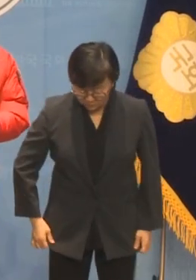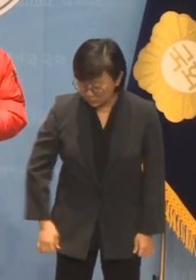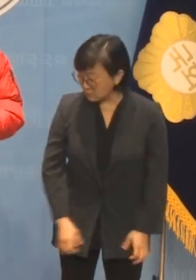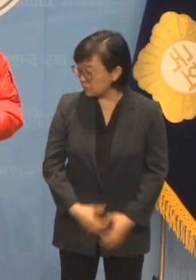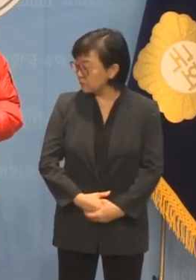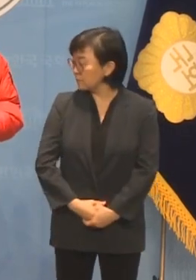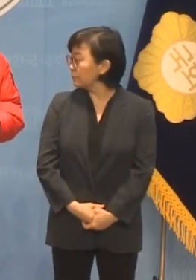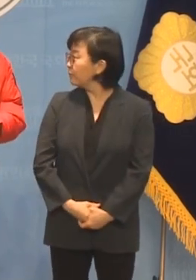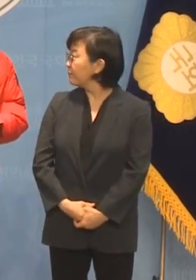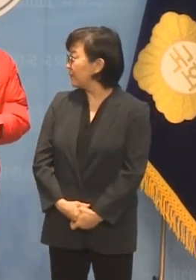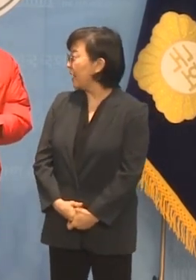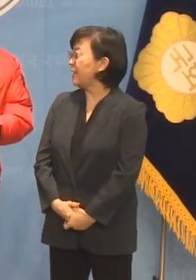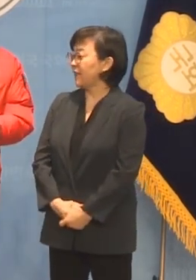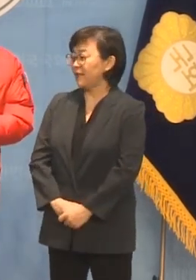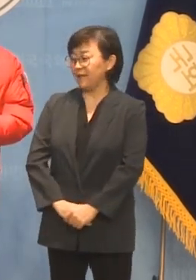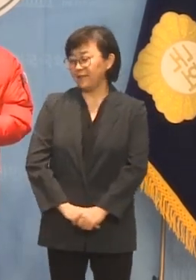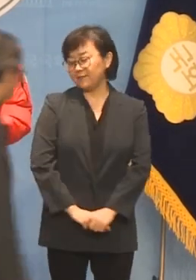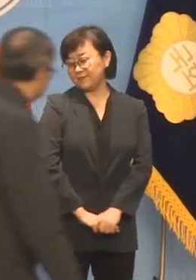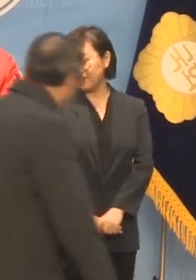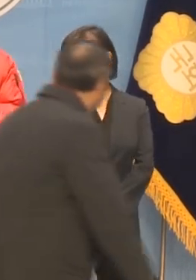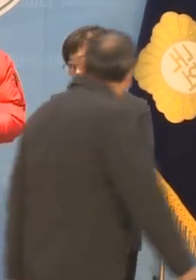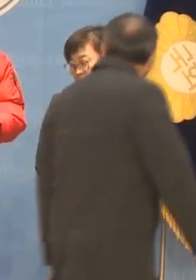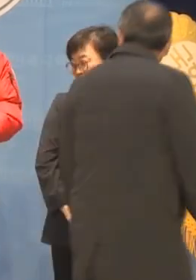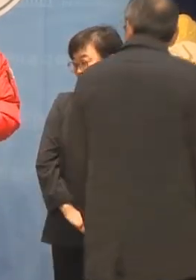이거를 안 들어도 되죠? 네.